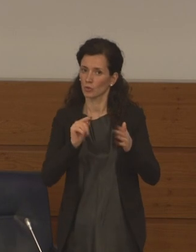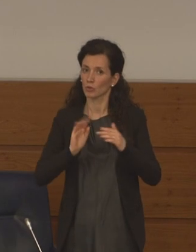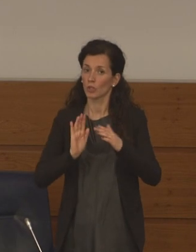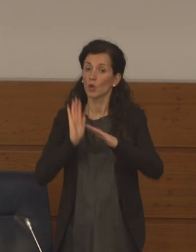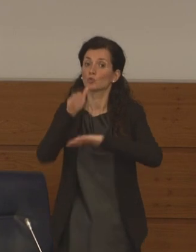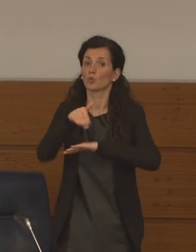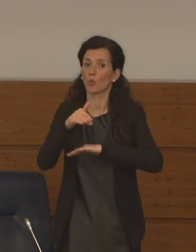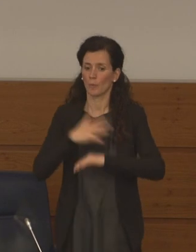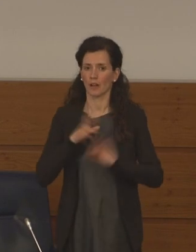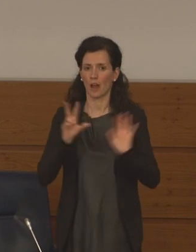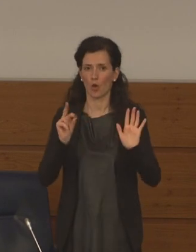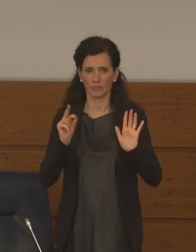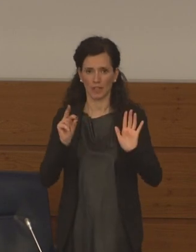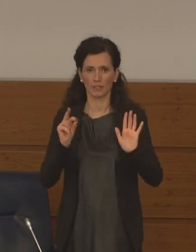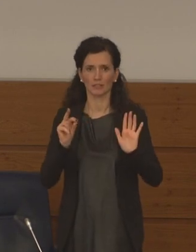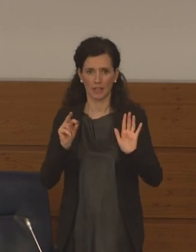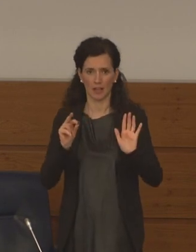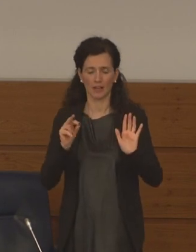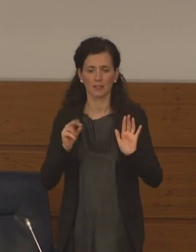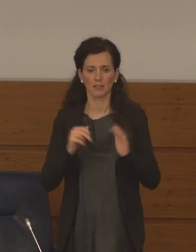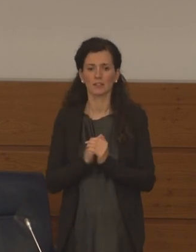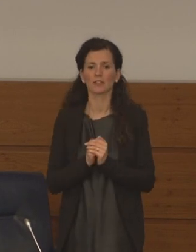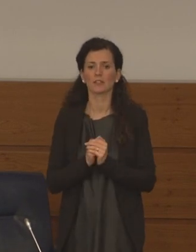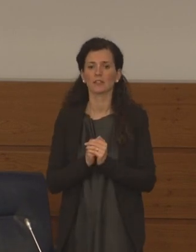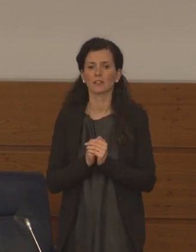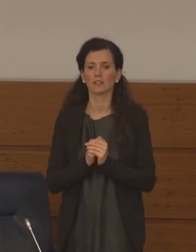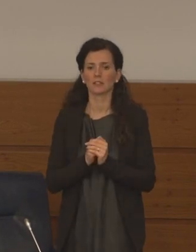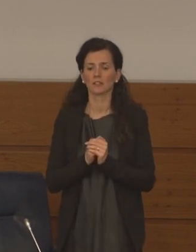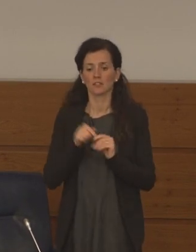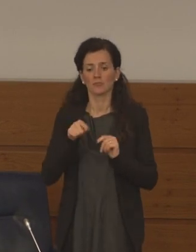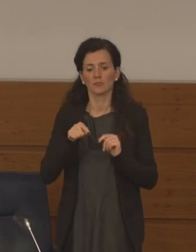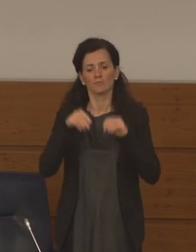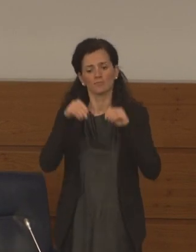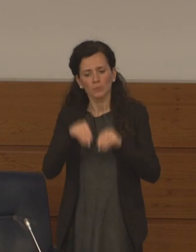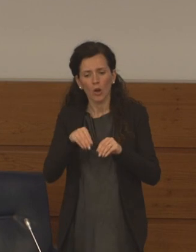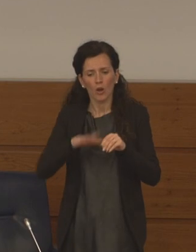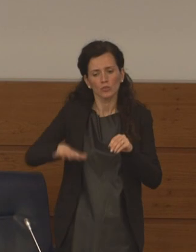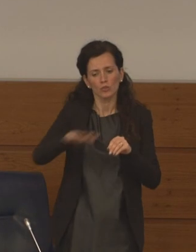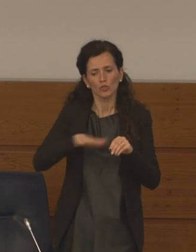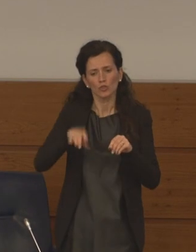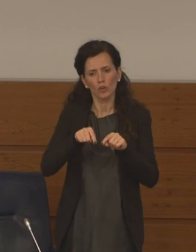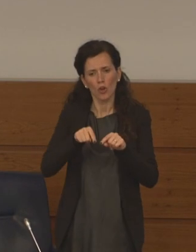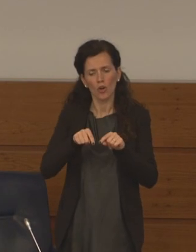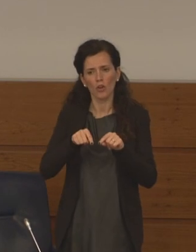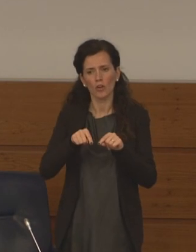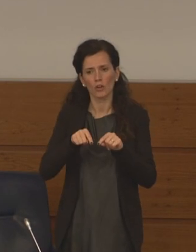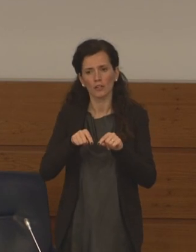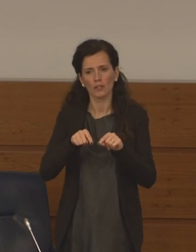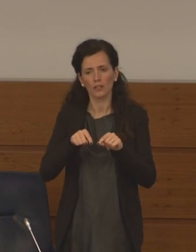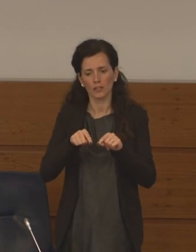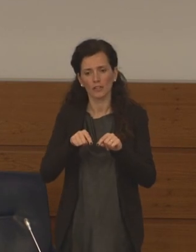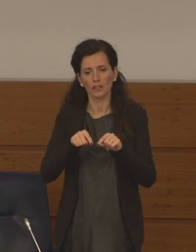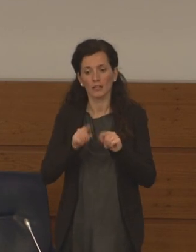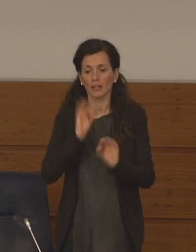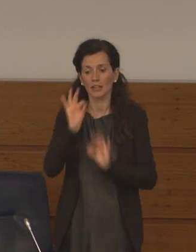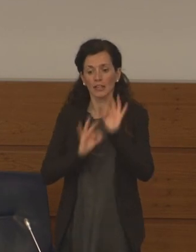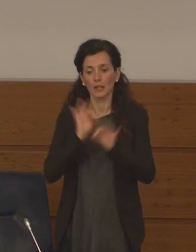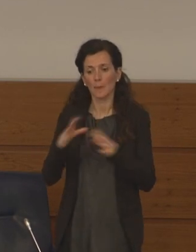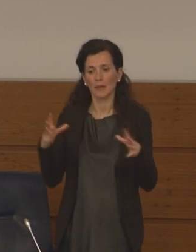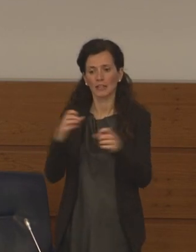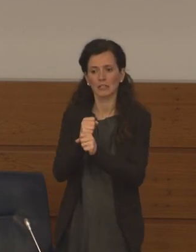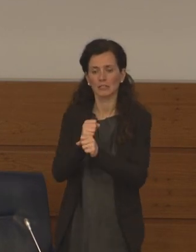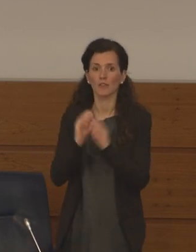80 anni il punto è quello che certamente nelle zone in cui dovessero privilegiare per la delle intenzioni